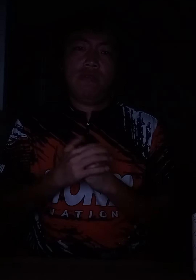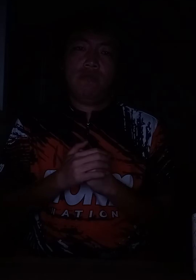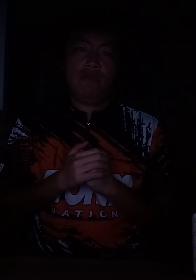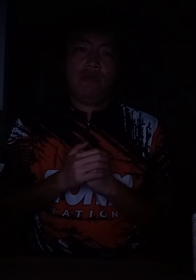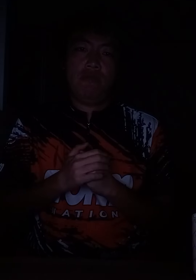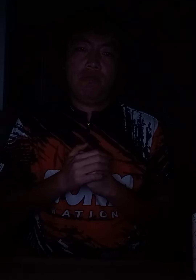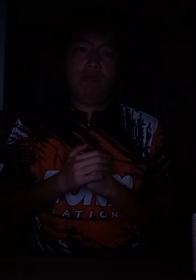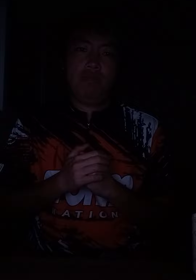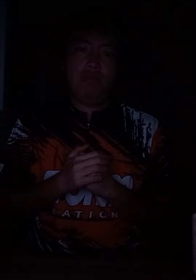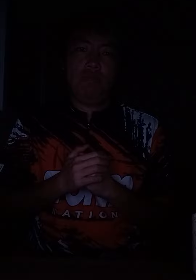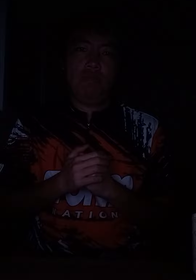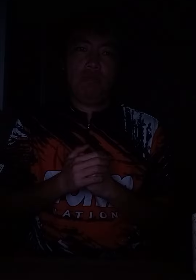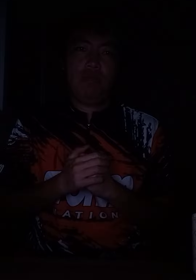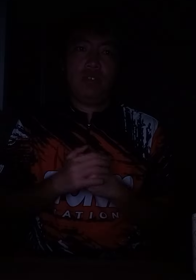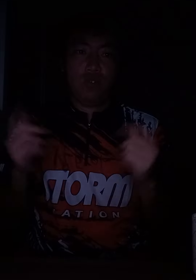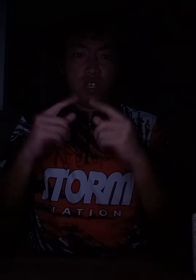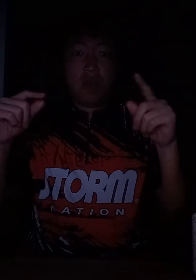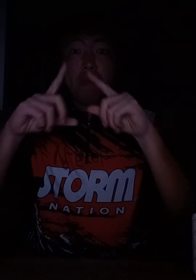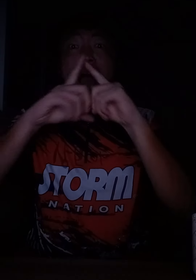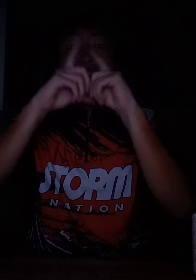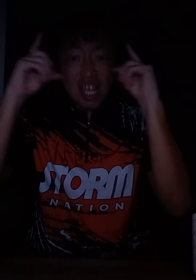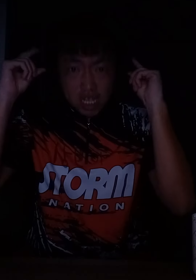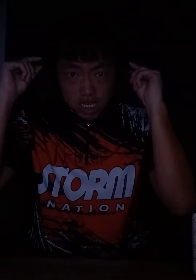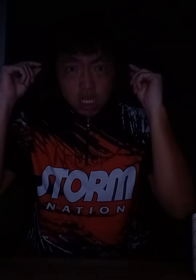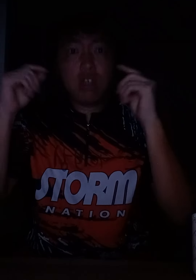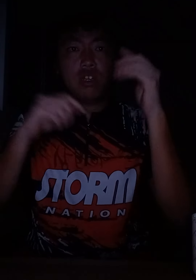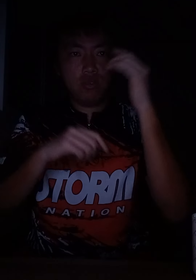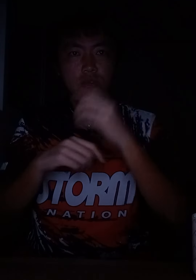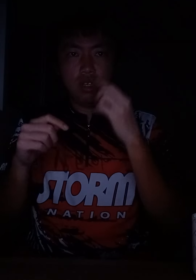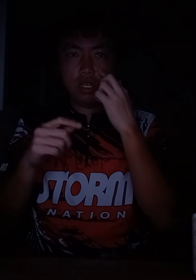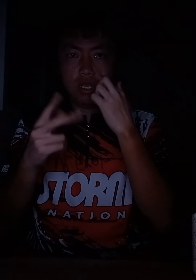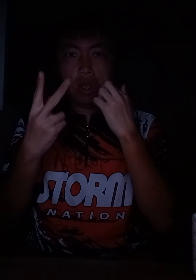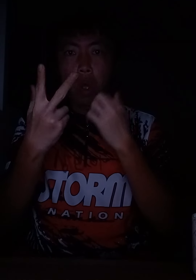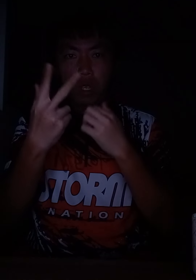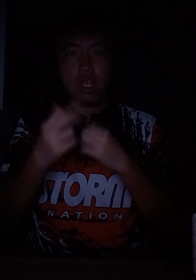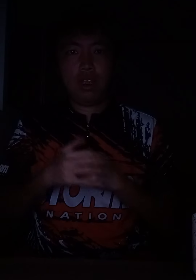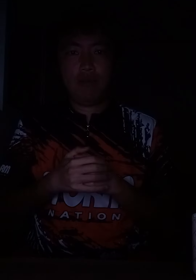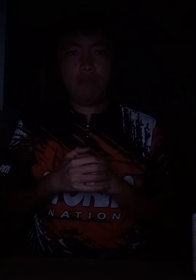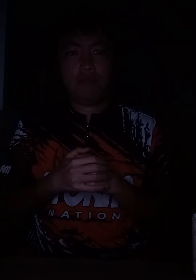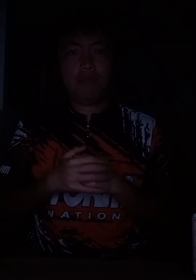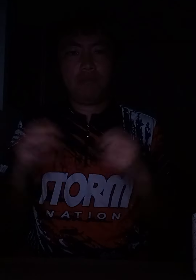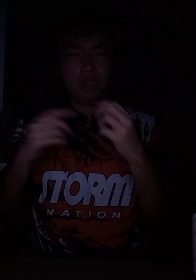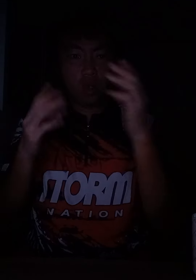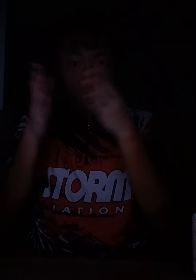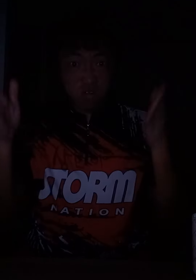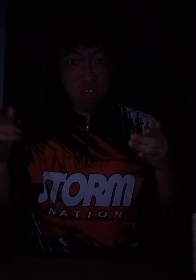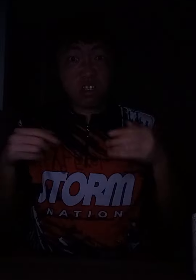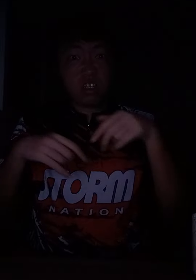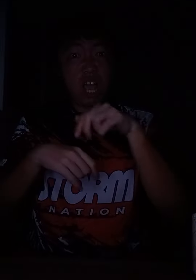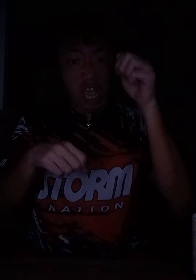찾는데 대중교통에서 마스크 착용이 의무화된 지 석 달. 거리두기 지침이 강화된